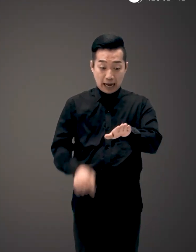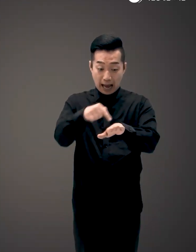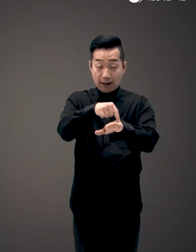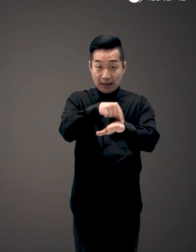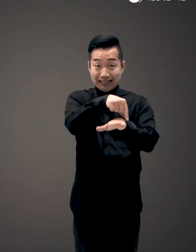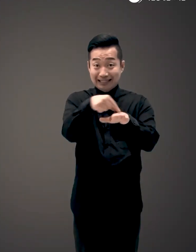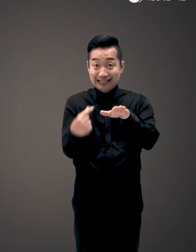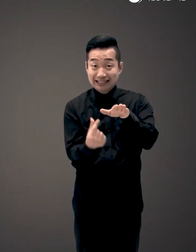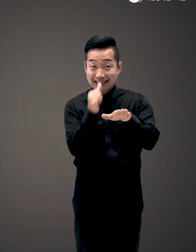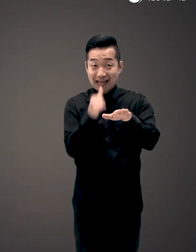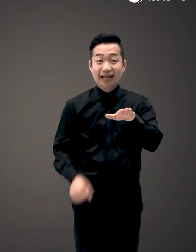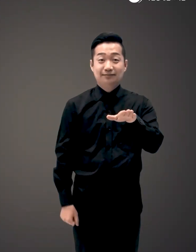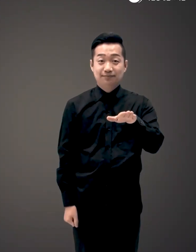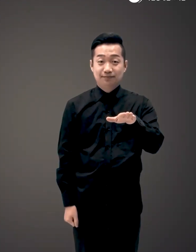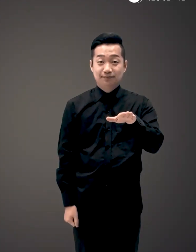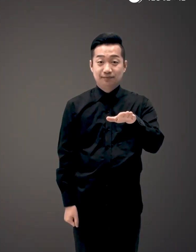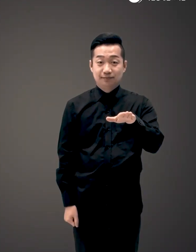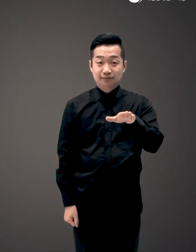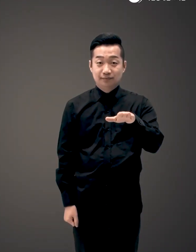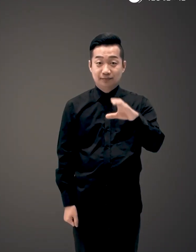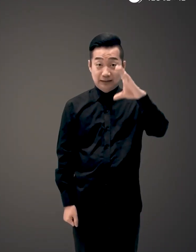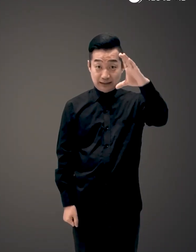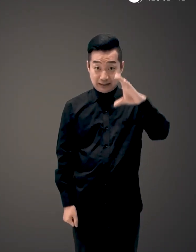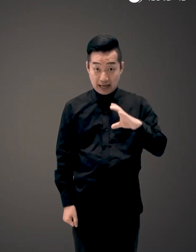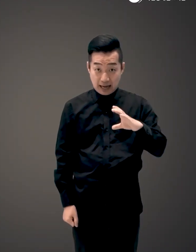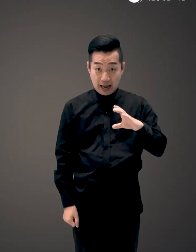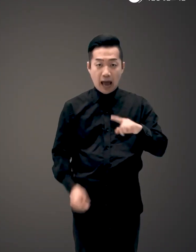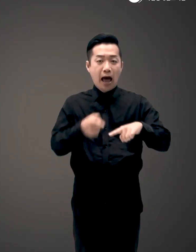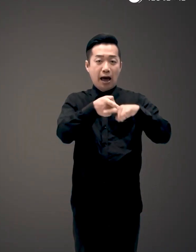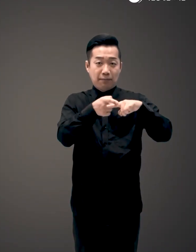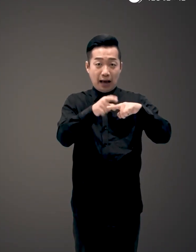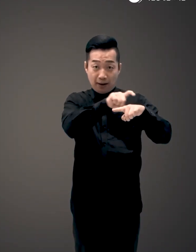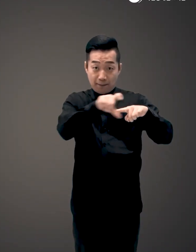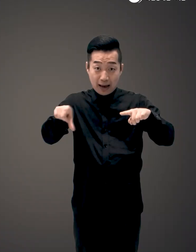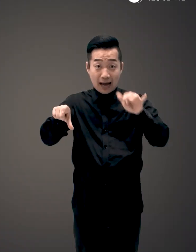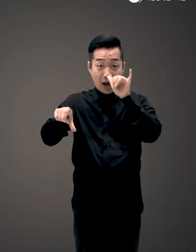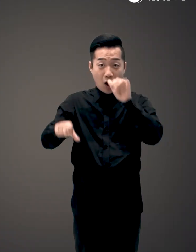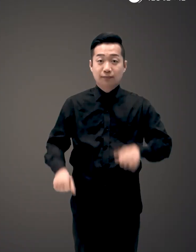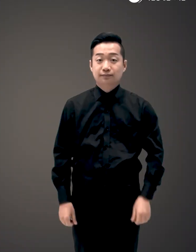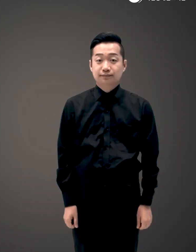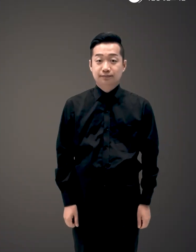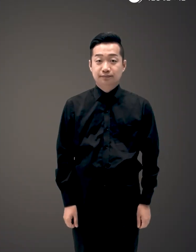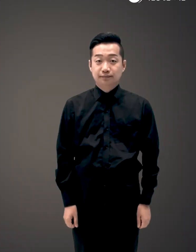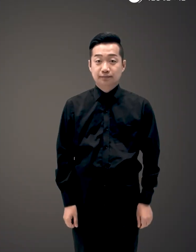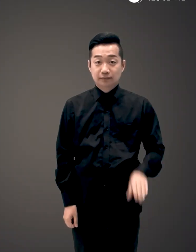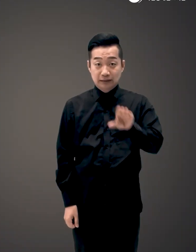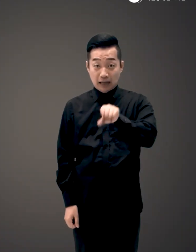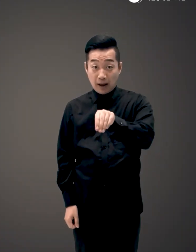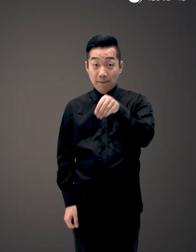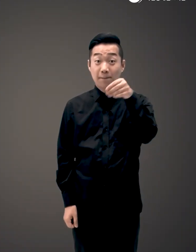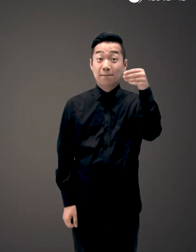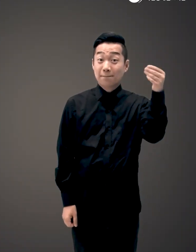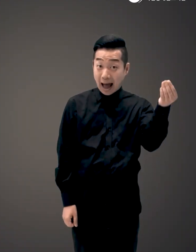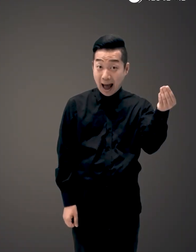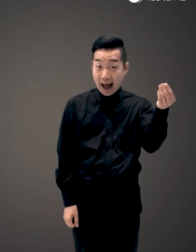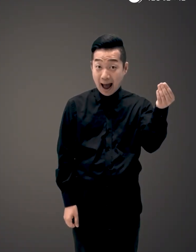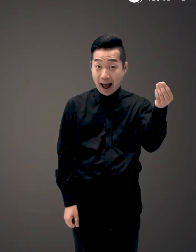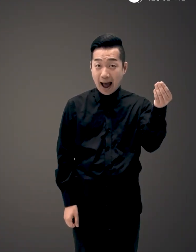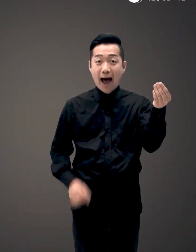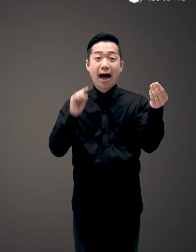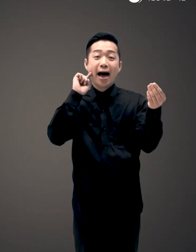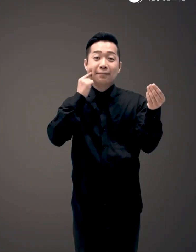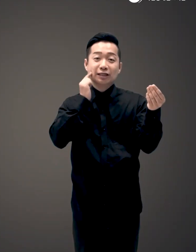앞에는 이렇게 띠지가 이렇게 있어요. 딱 요 레버에 반이 걸쳐져서 보이게 돼요. 그래서 이걸 딱